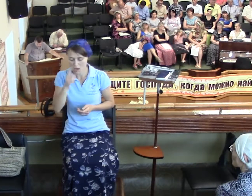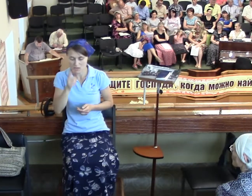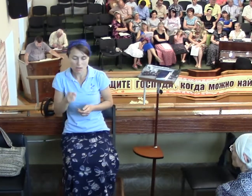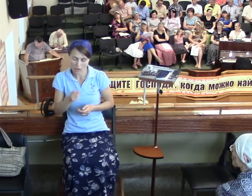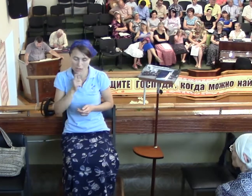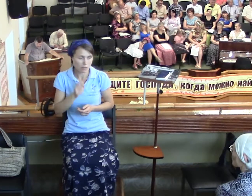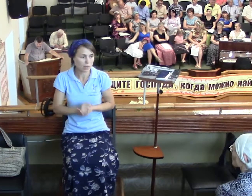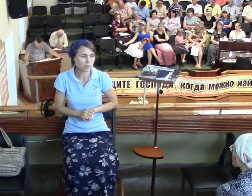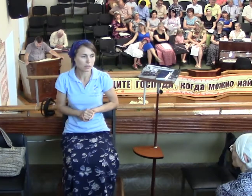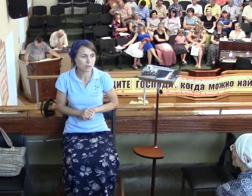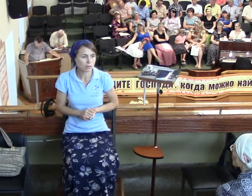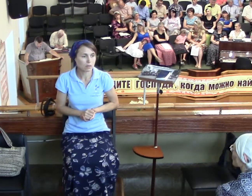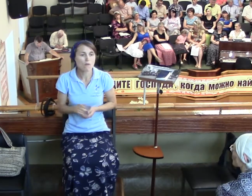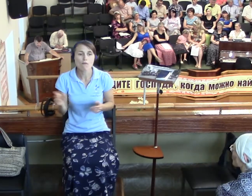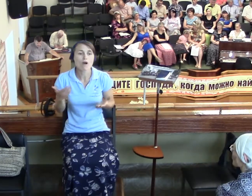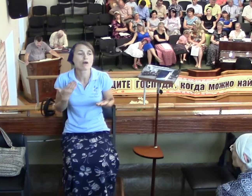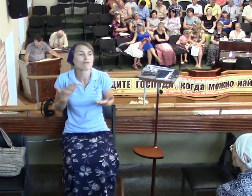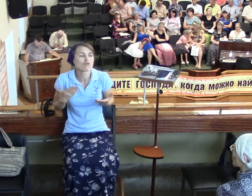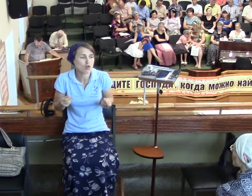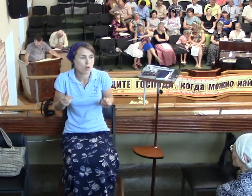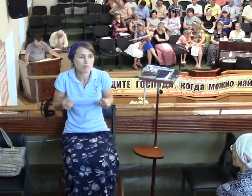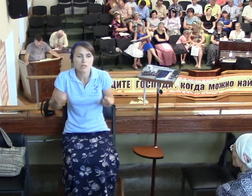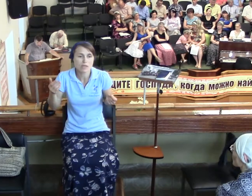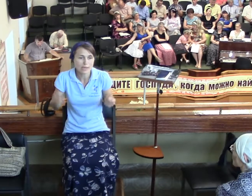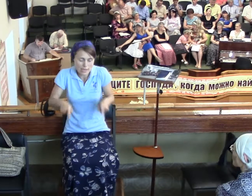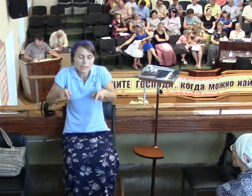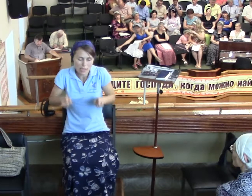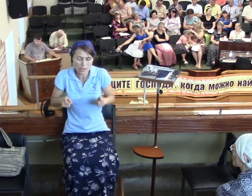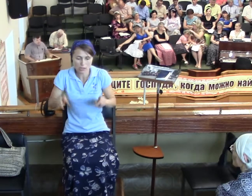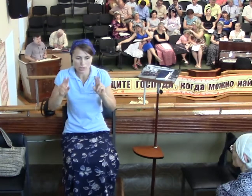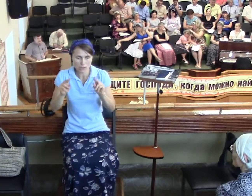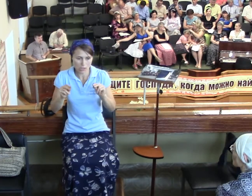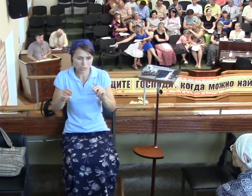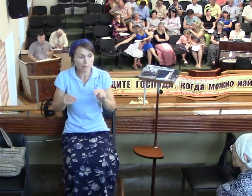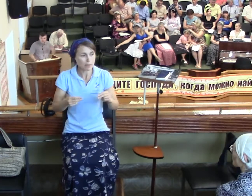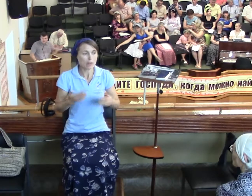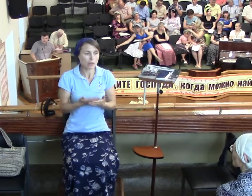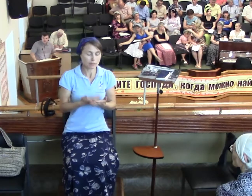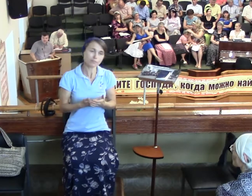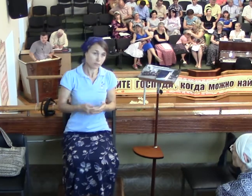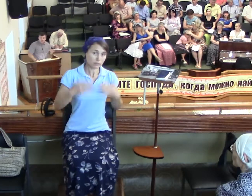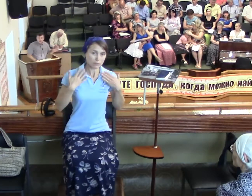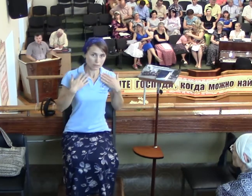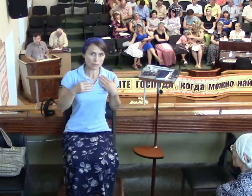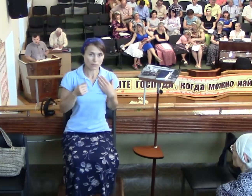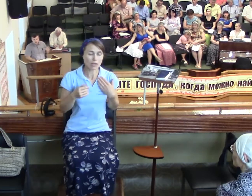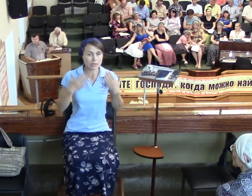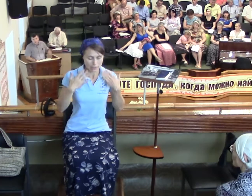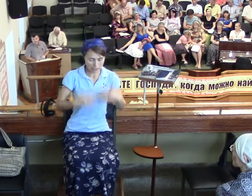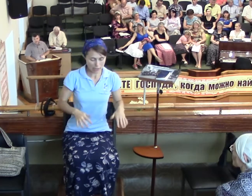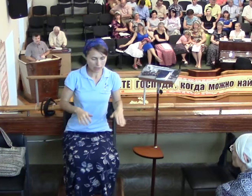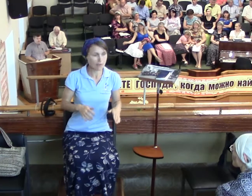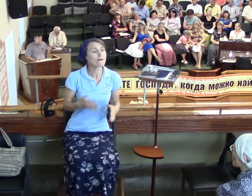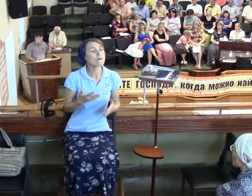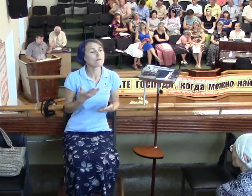искал счастье. Вы знаете, терять всегда неприятно. Вот в феврале этого года в наш